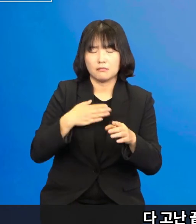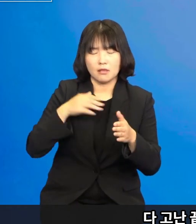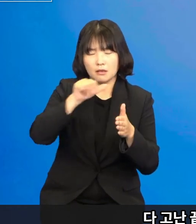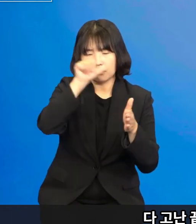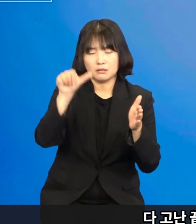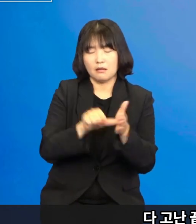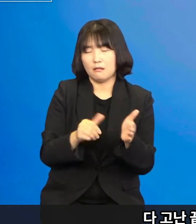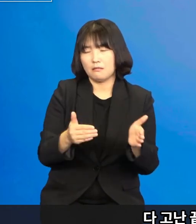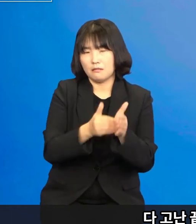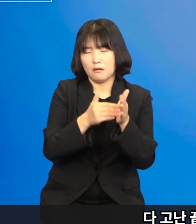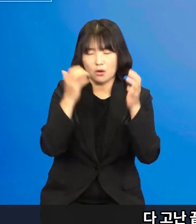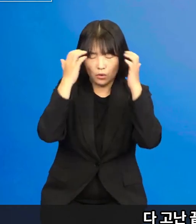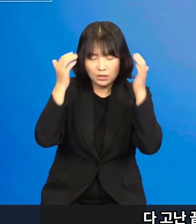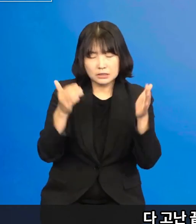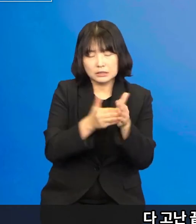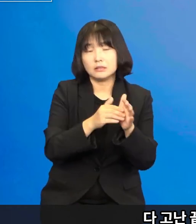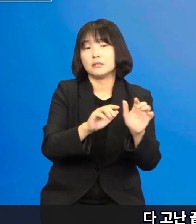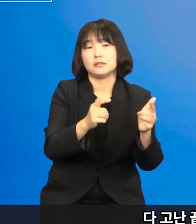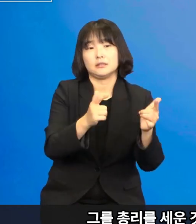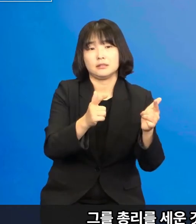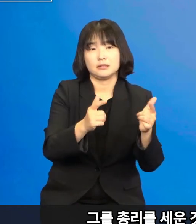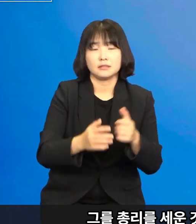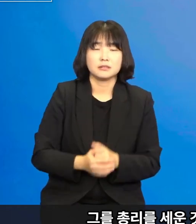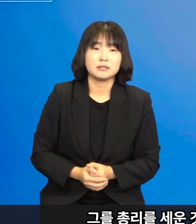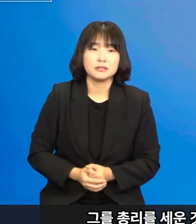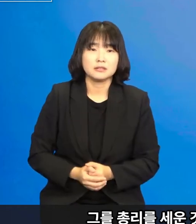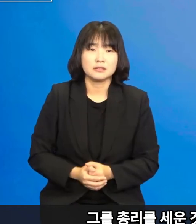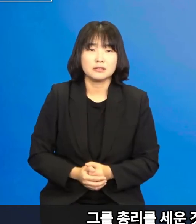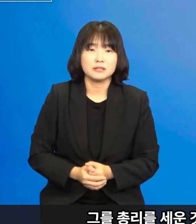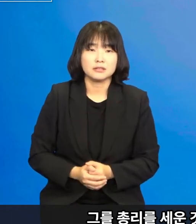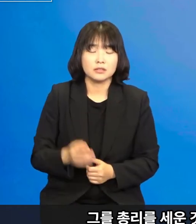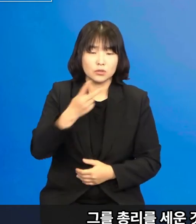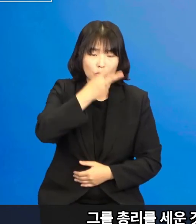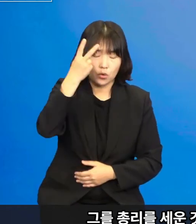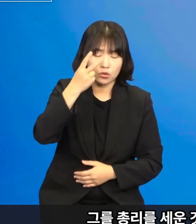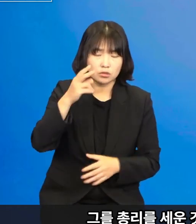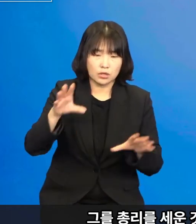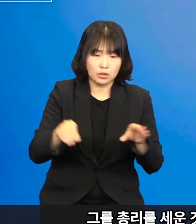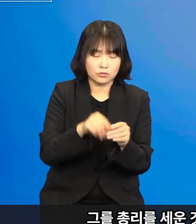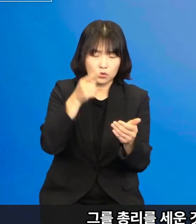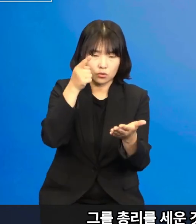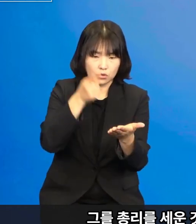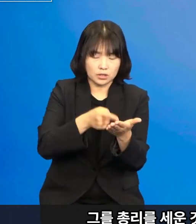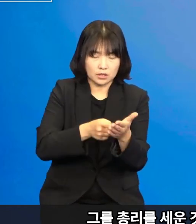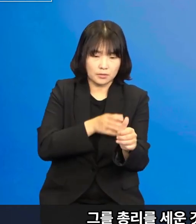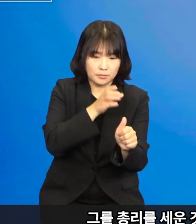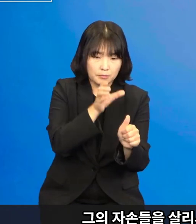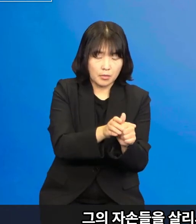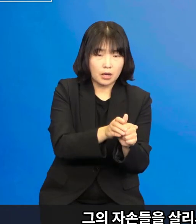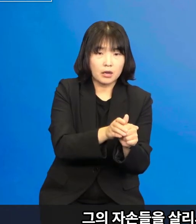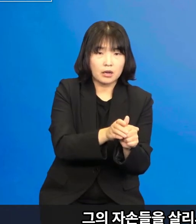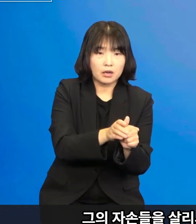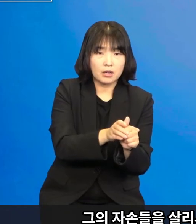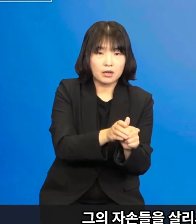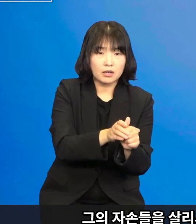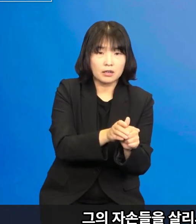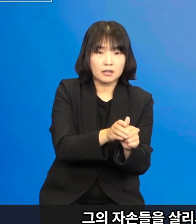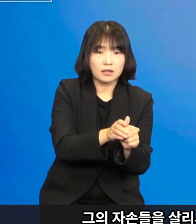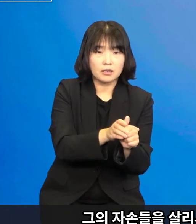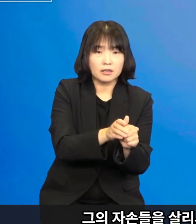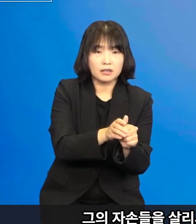풀렸어. 다 고난 끝났어. 이게 아니고 그를 총리로 세운 것은 그의 아버지와 형님들과 그의